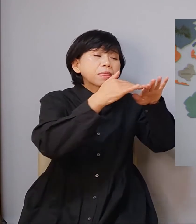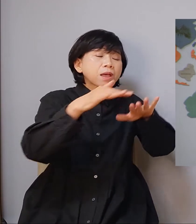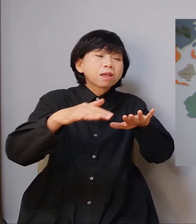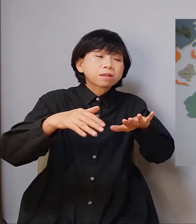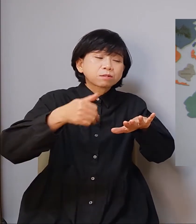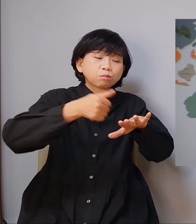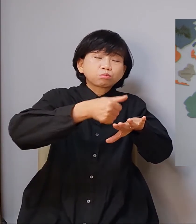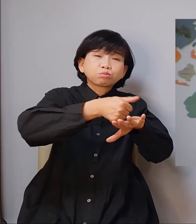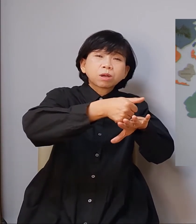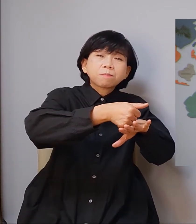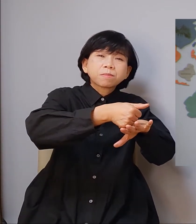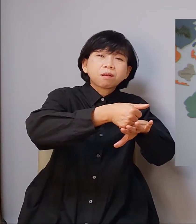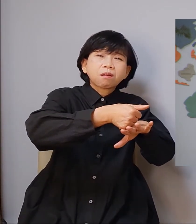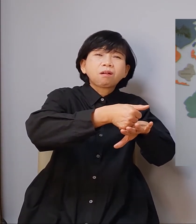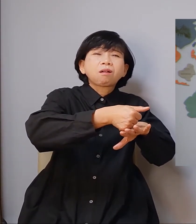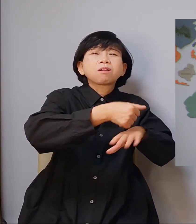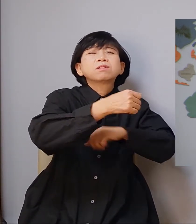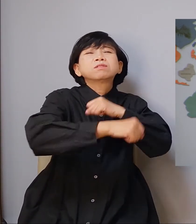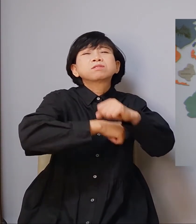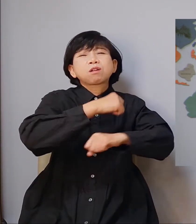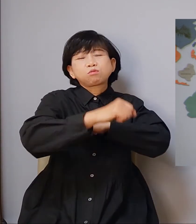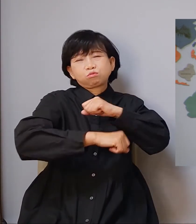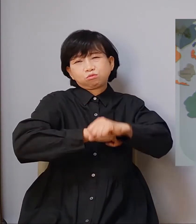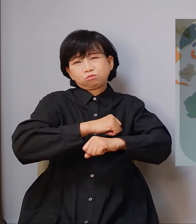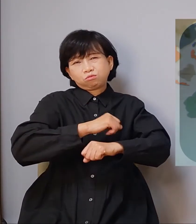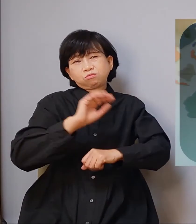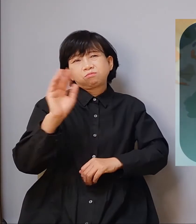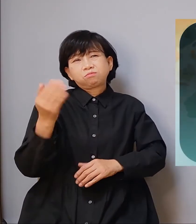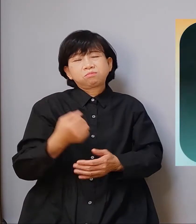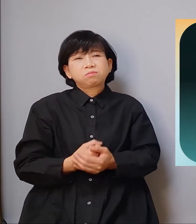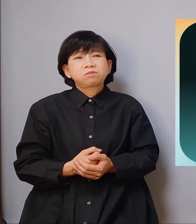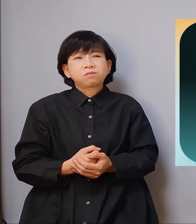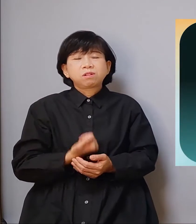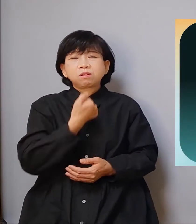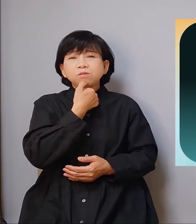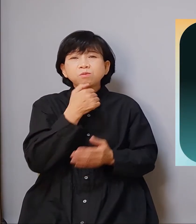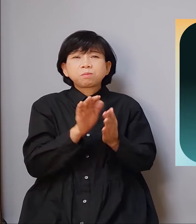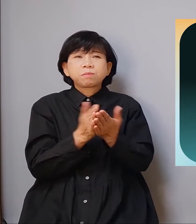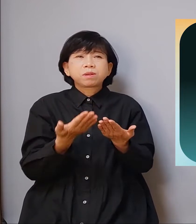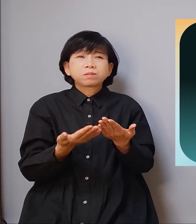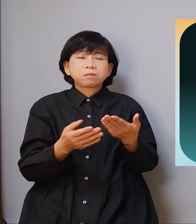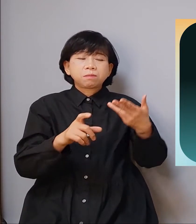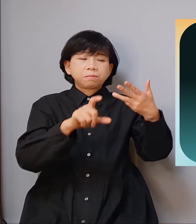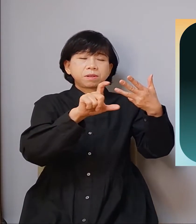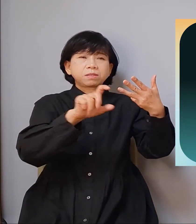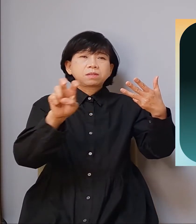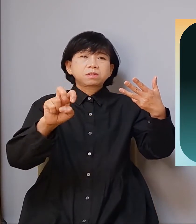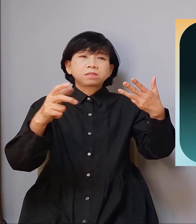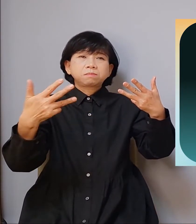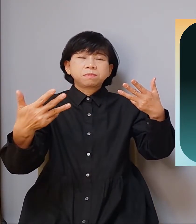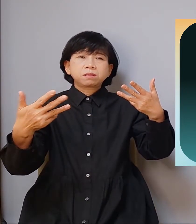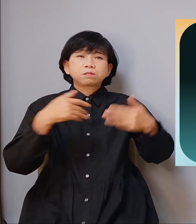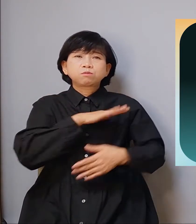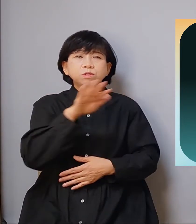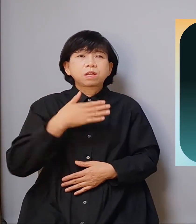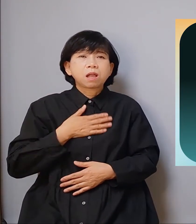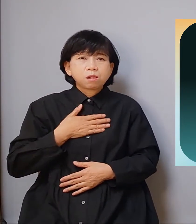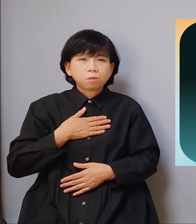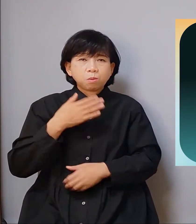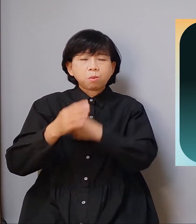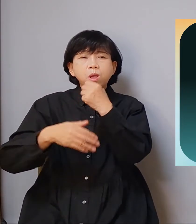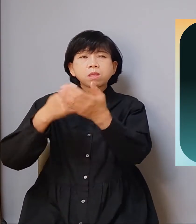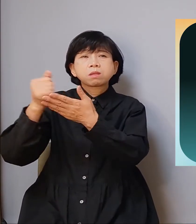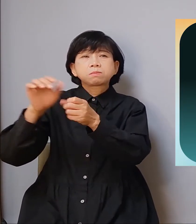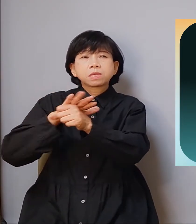자유를 찾는 거죠. 오늘 로마서 8장 28절 본문 한 번 더 같이 한번 읽어주십시오. 우리가 알거니와